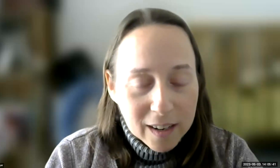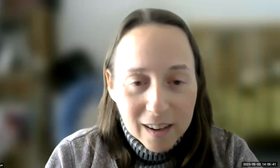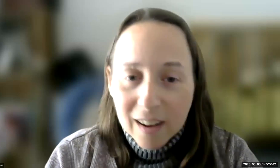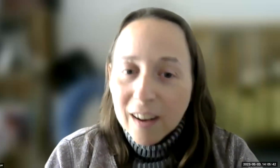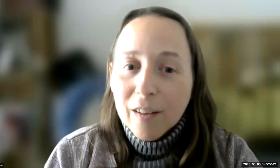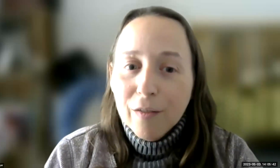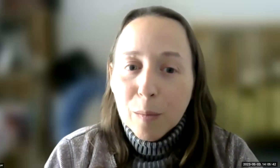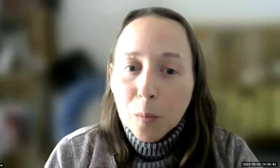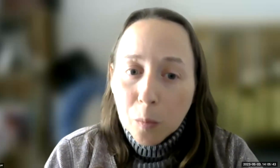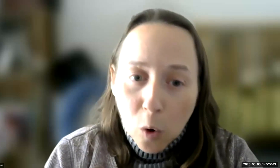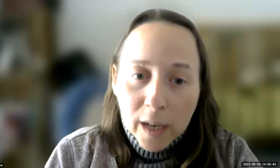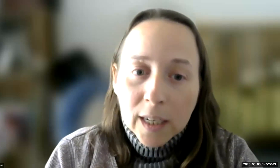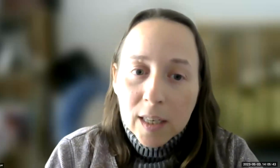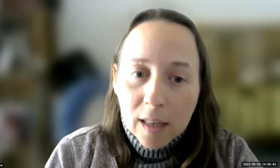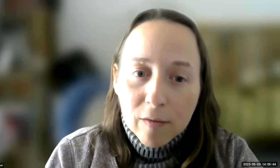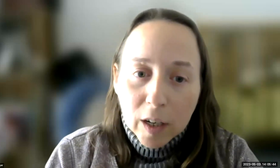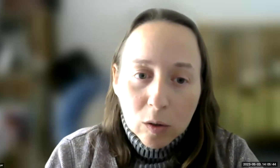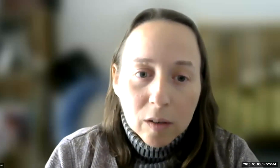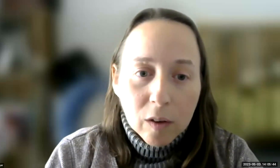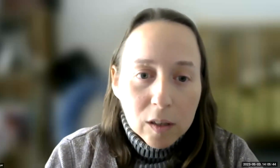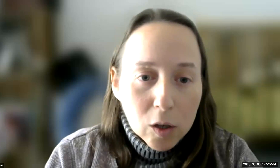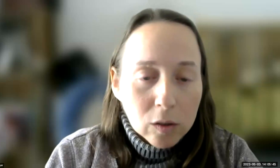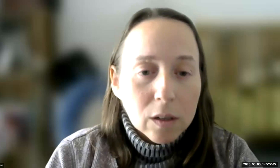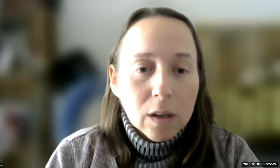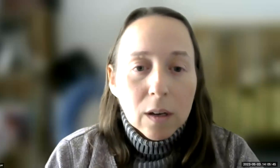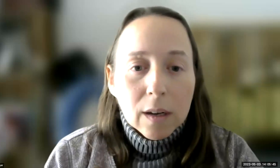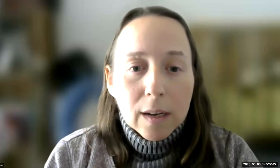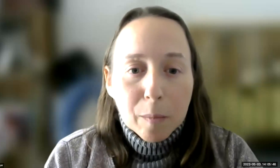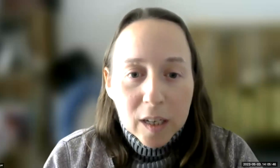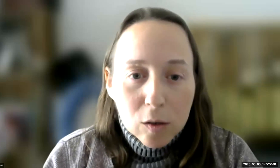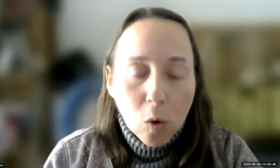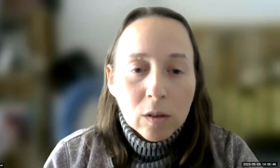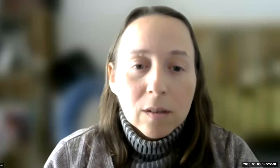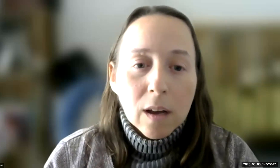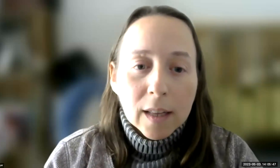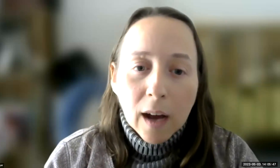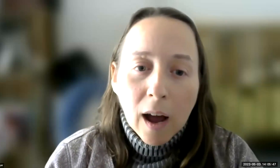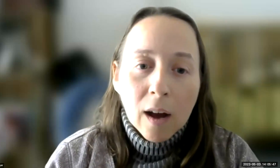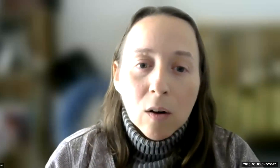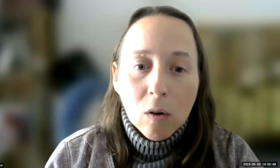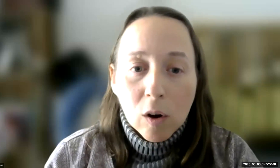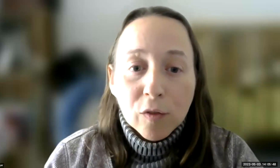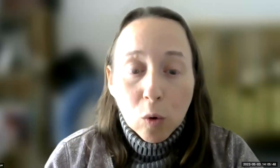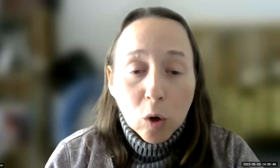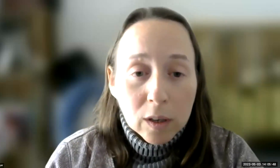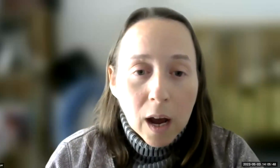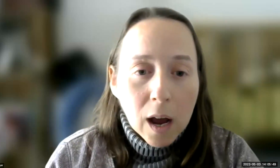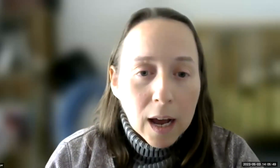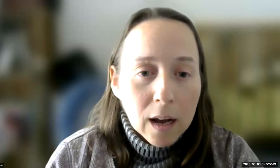ובוחן כיצד הבניות חברתיות מייצרות הדרה או אפשרויות להכלה